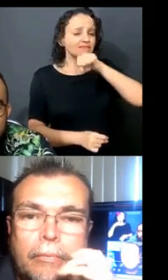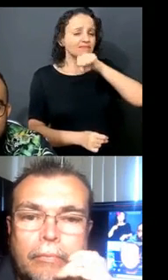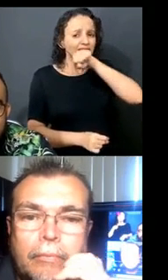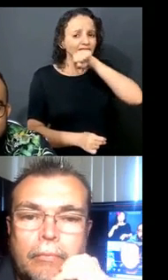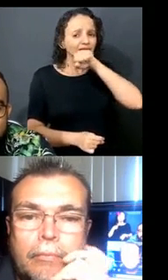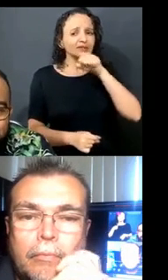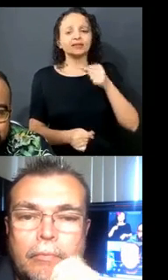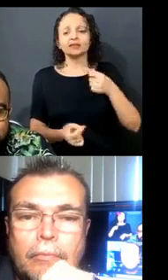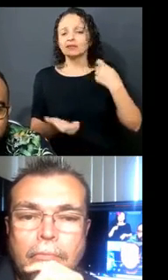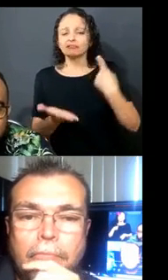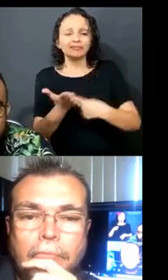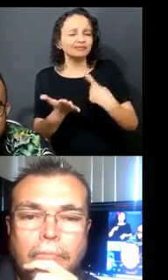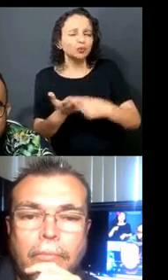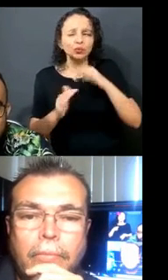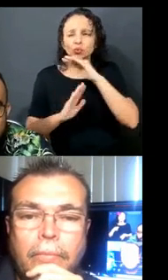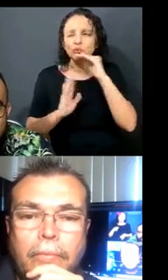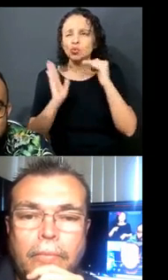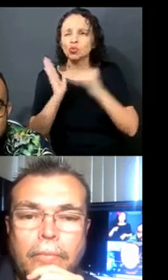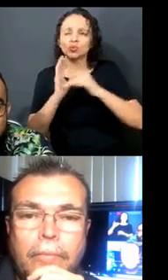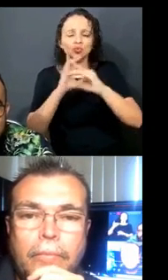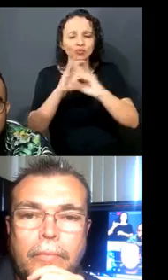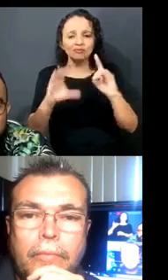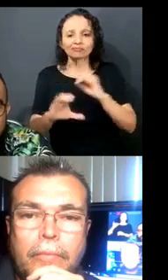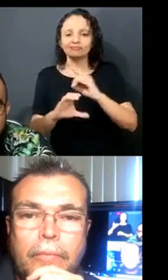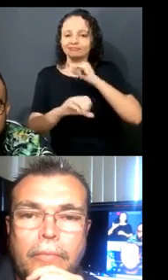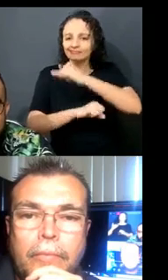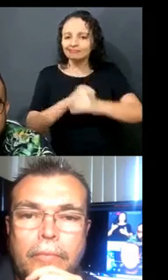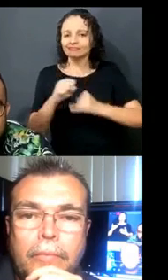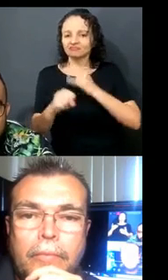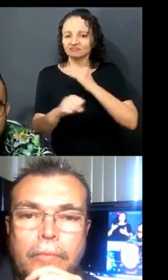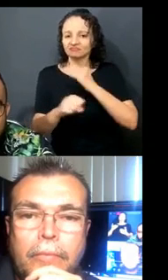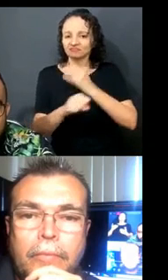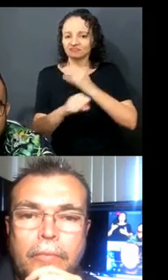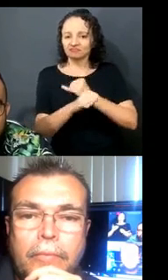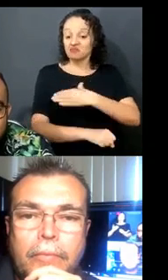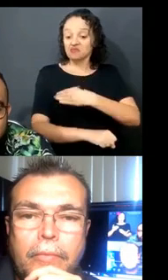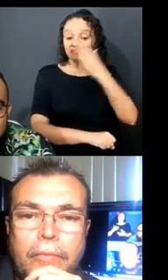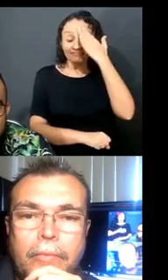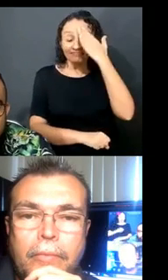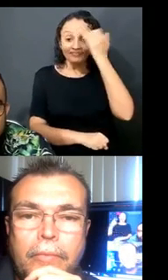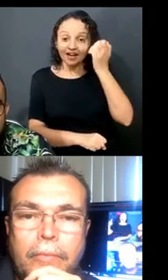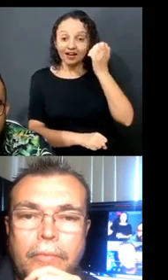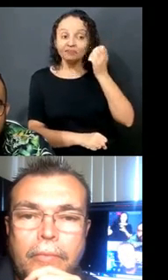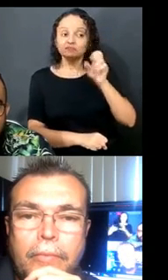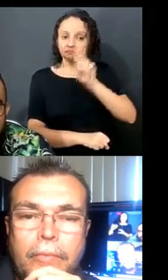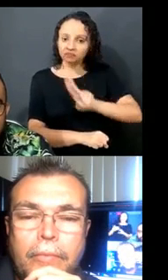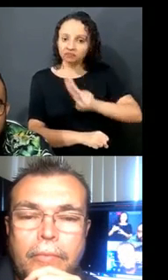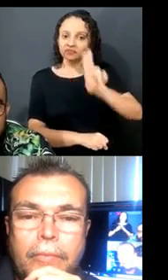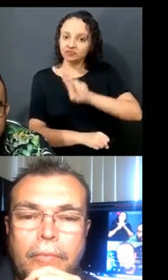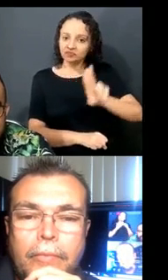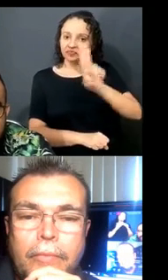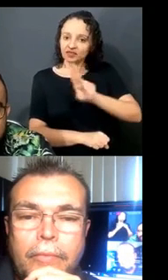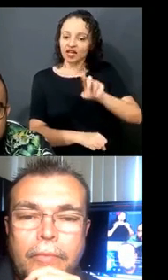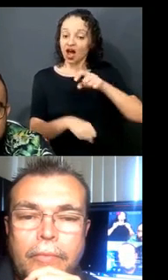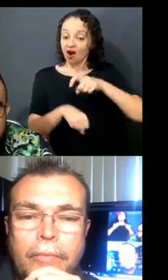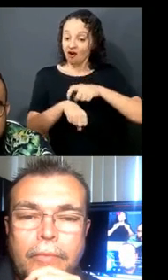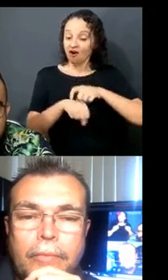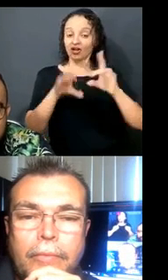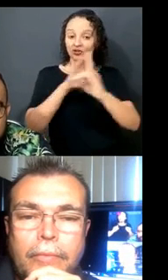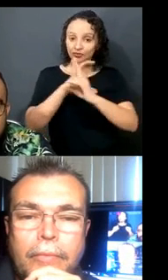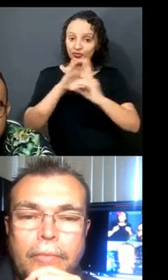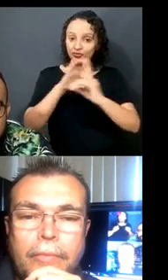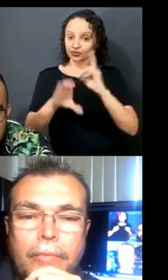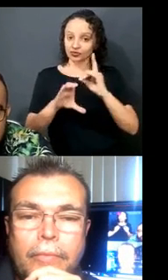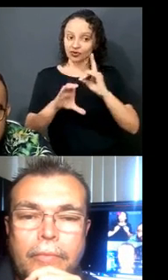eu ligo para ela, essa senhora não sabe mexer, mas a filha sabe mexer, deixa para ela na hora do culto, e ela assiste,